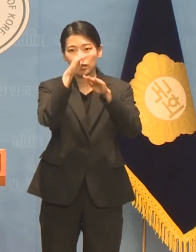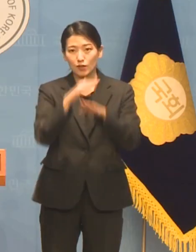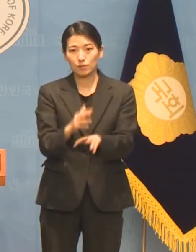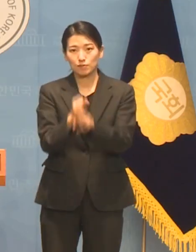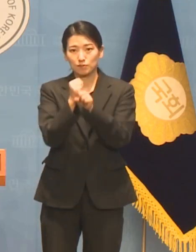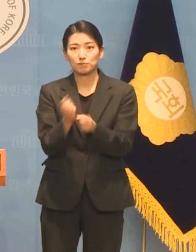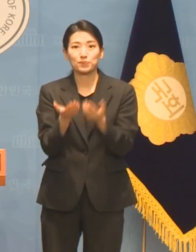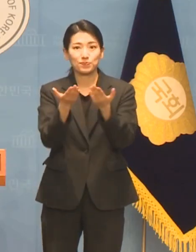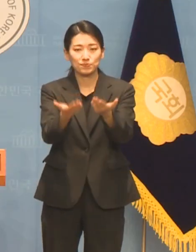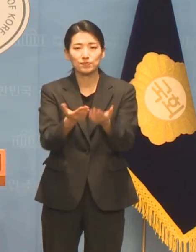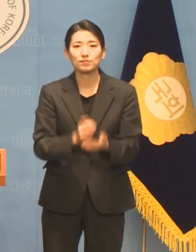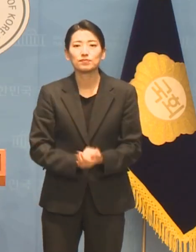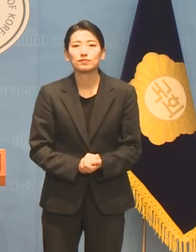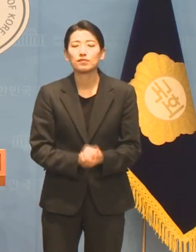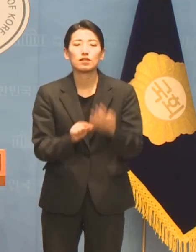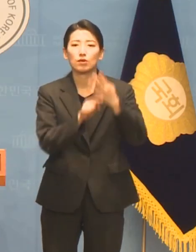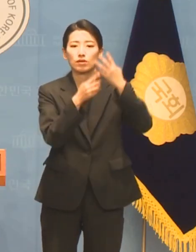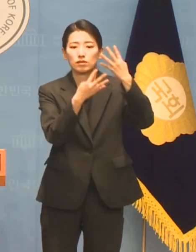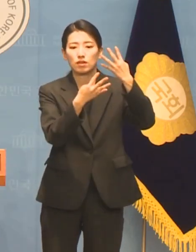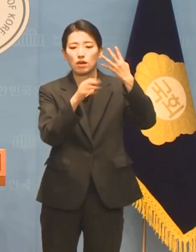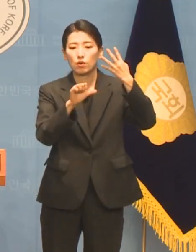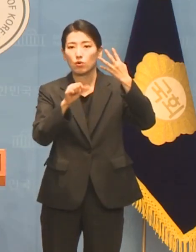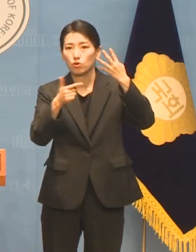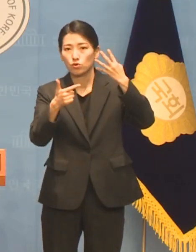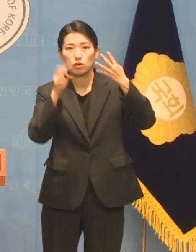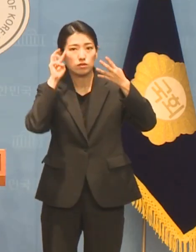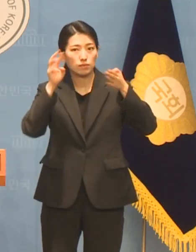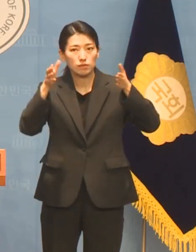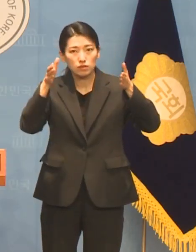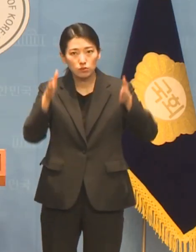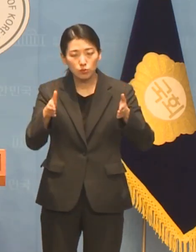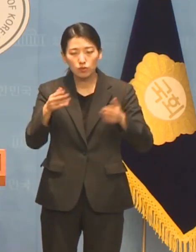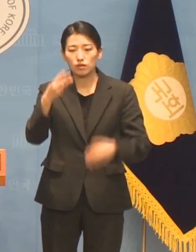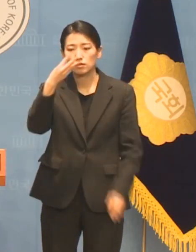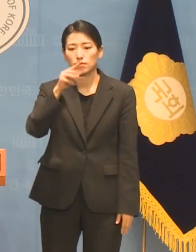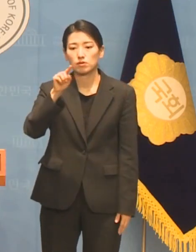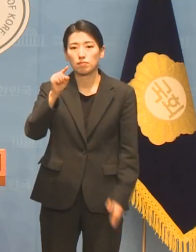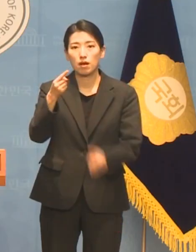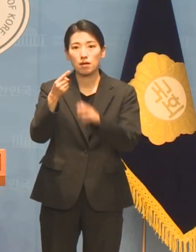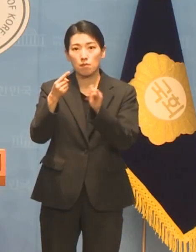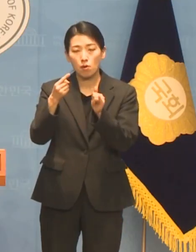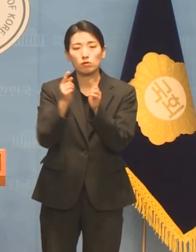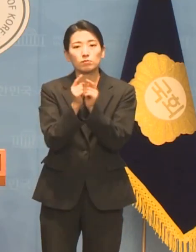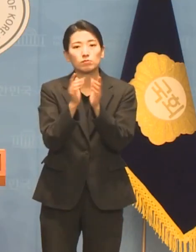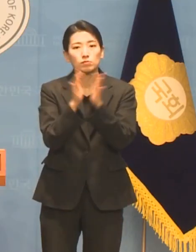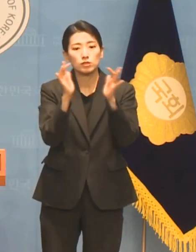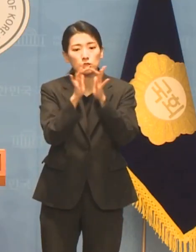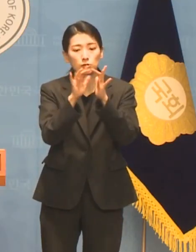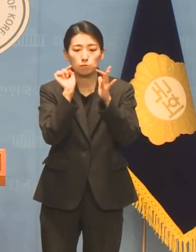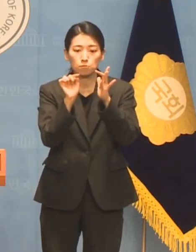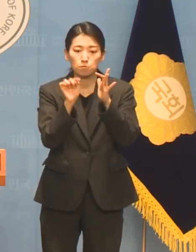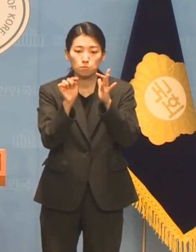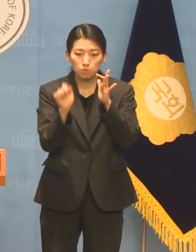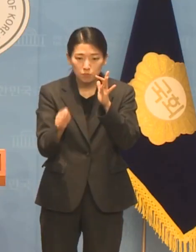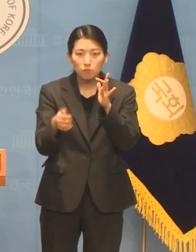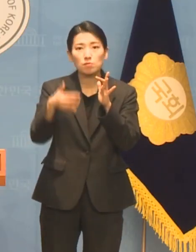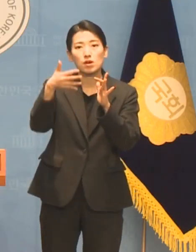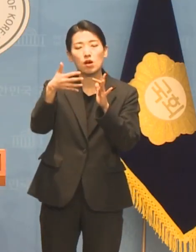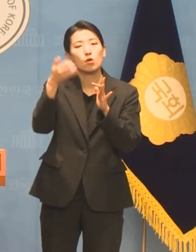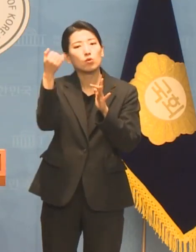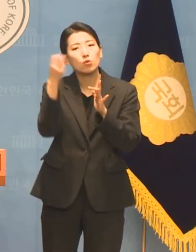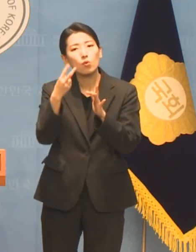4월 4일에서 6일 사이에 3,111명이 방문했고 911건의 제보가